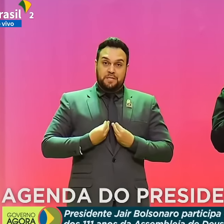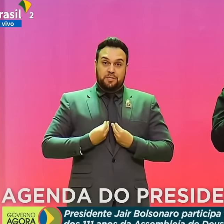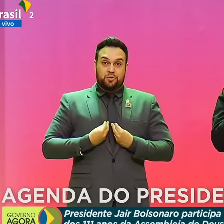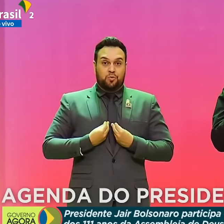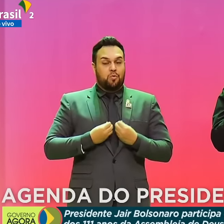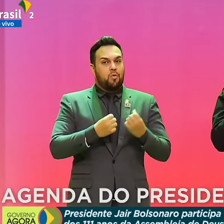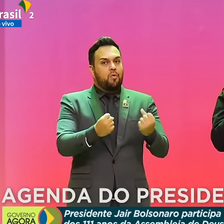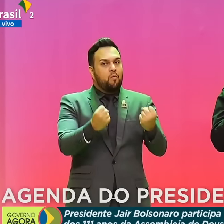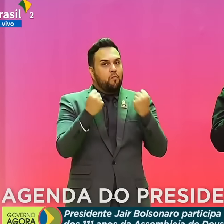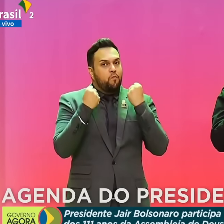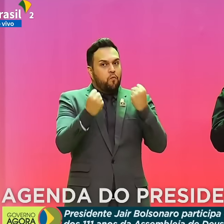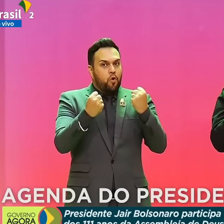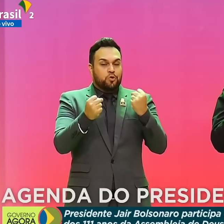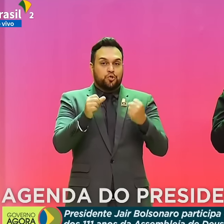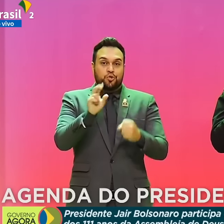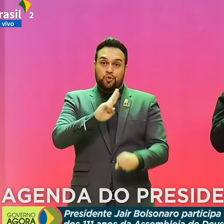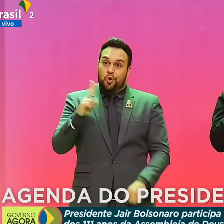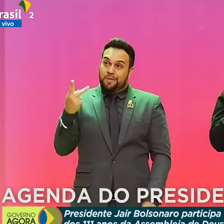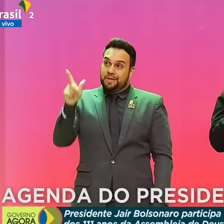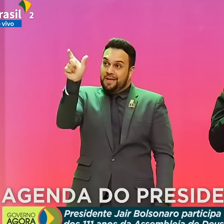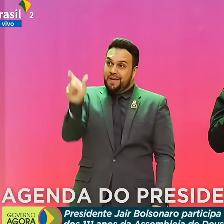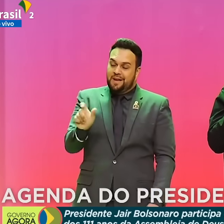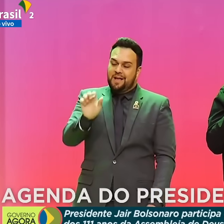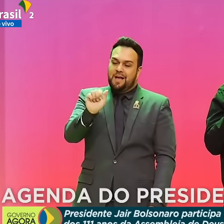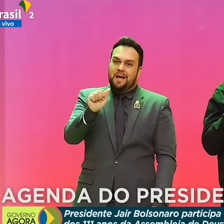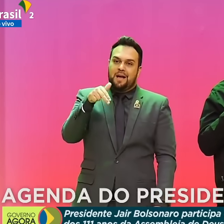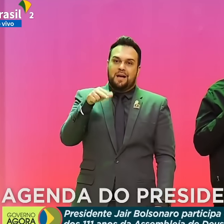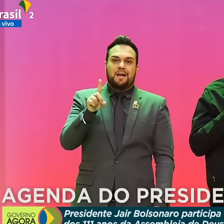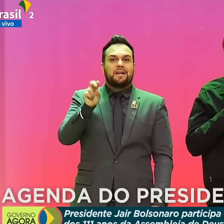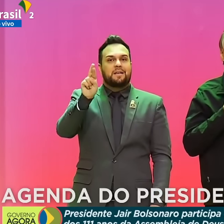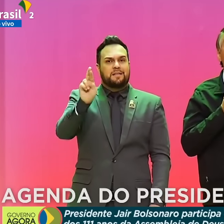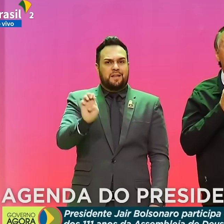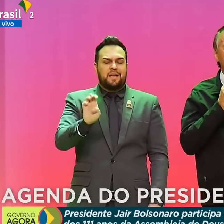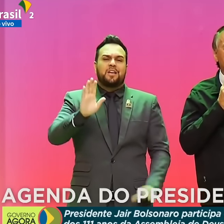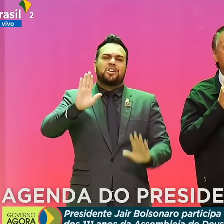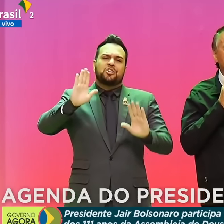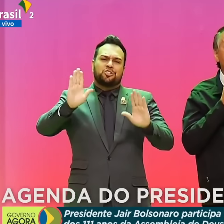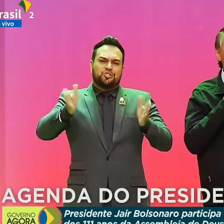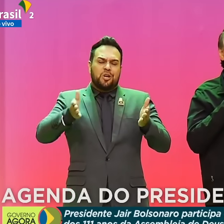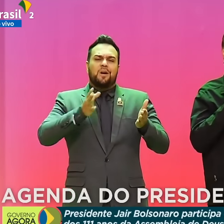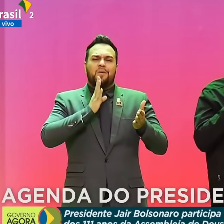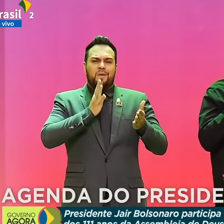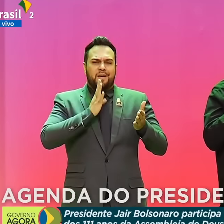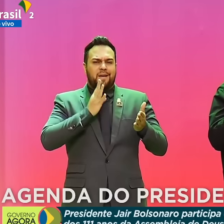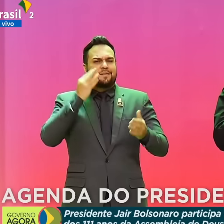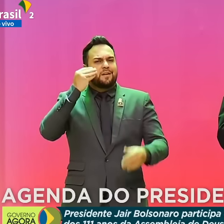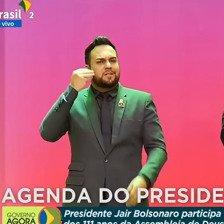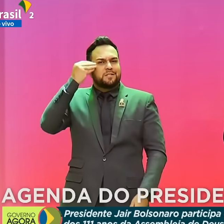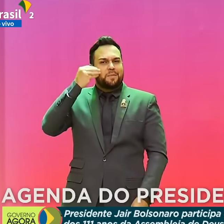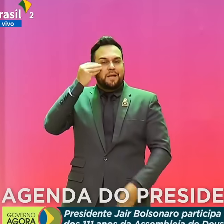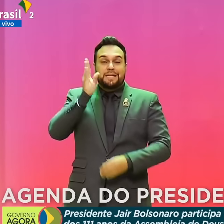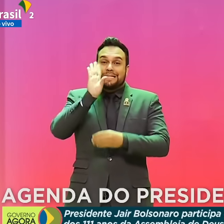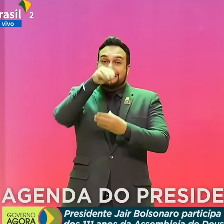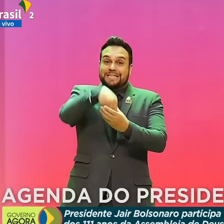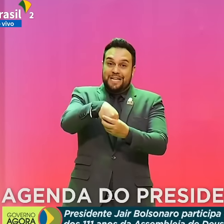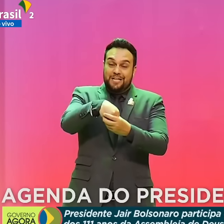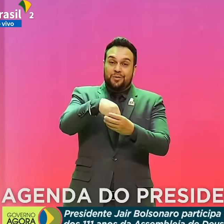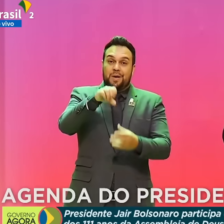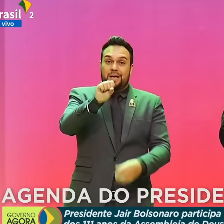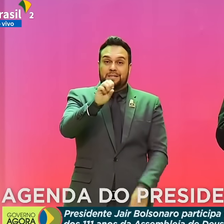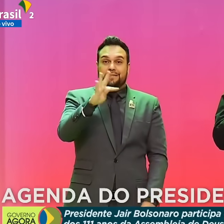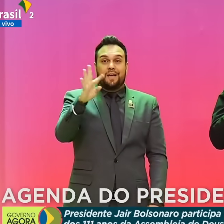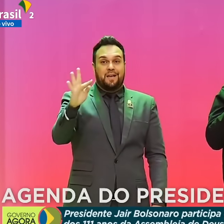maiúsculo, o André Mendonça. Já conhece o que acontece naquele